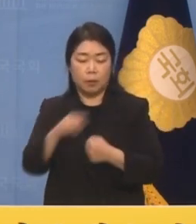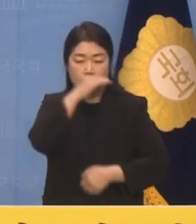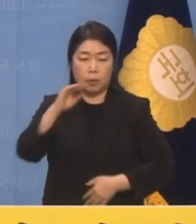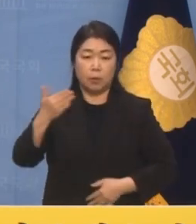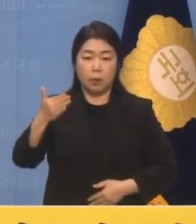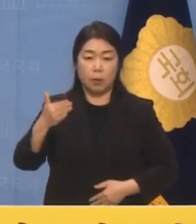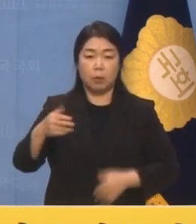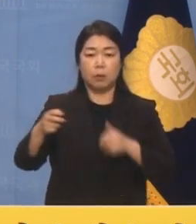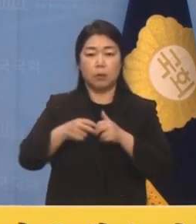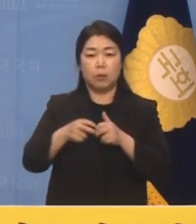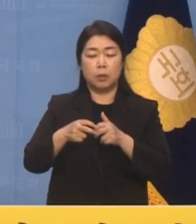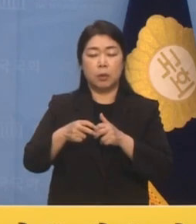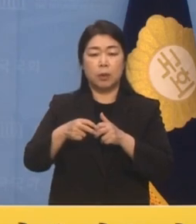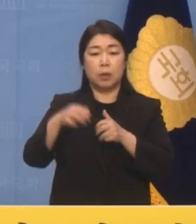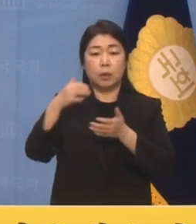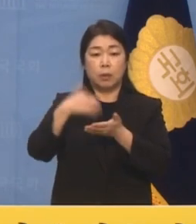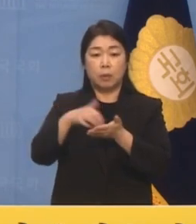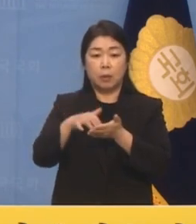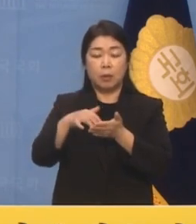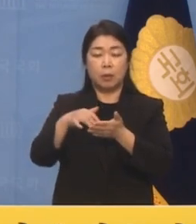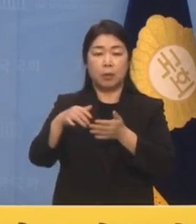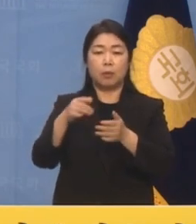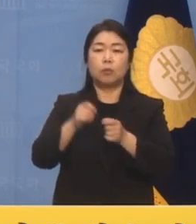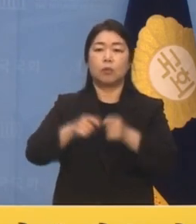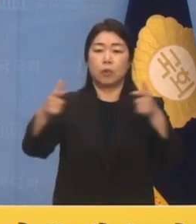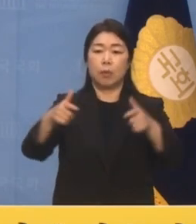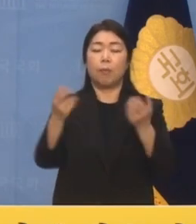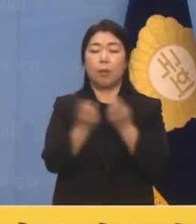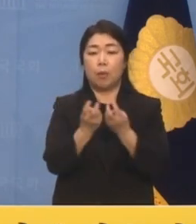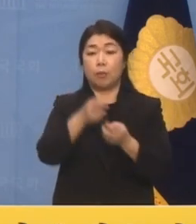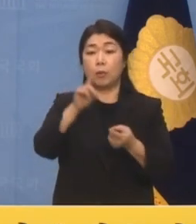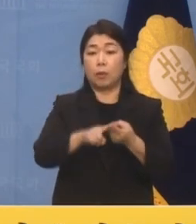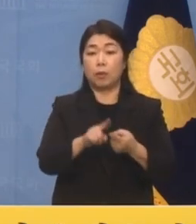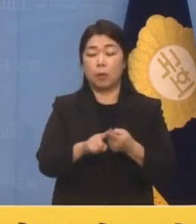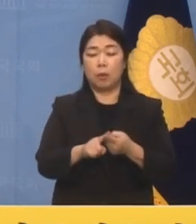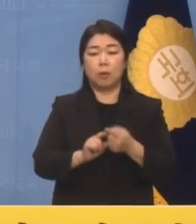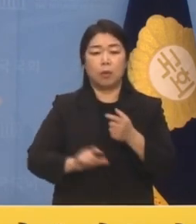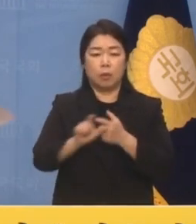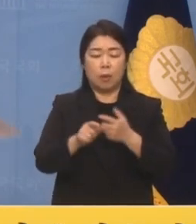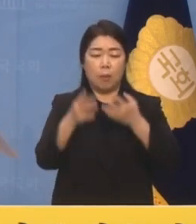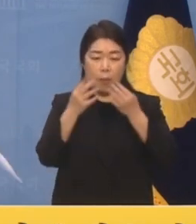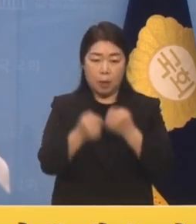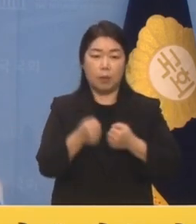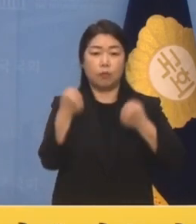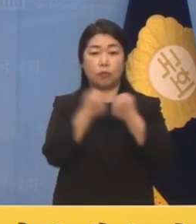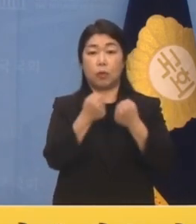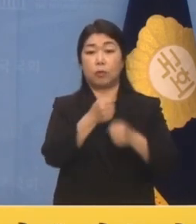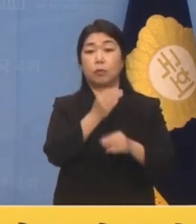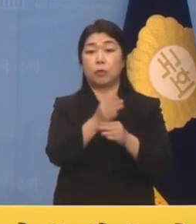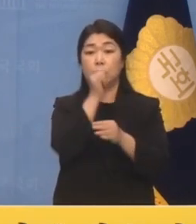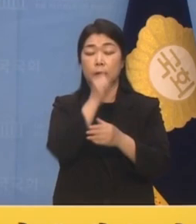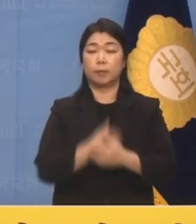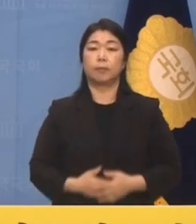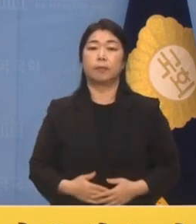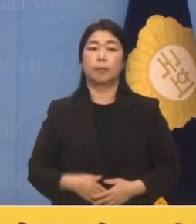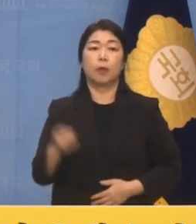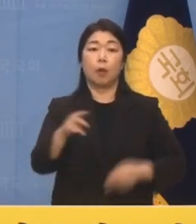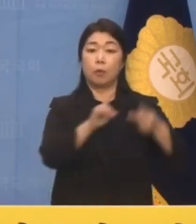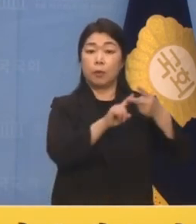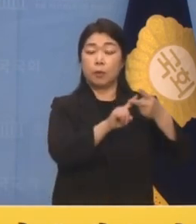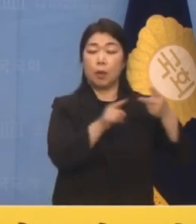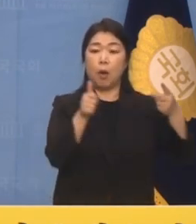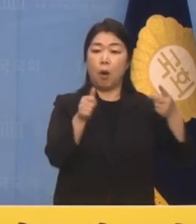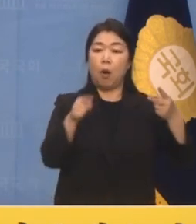된 의대 정원 확대를 위한 방법론을 위해서 많은 투쟁을 아끼지 않고 있는 분입니다. 비례대표 2번은